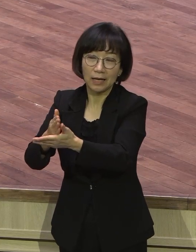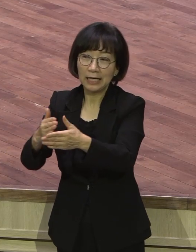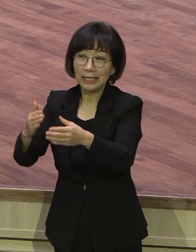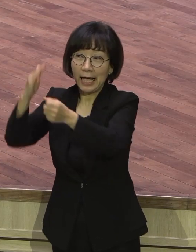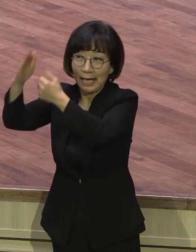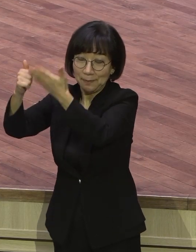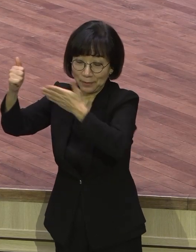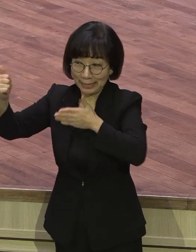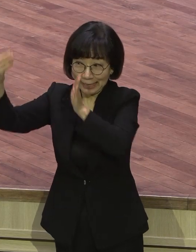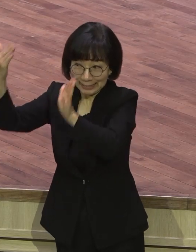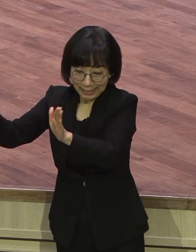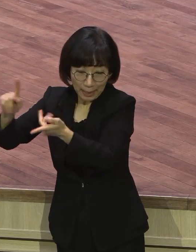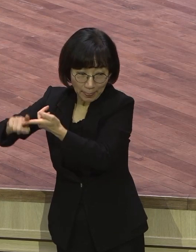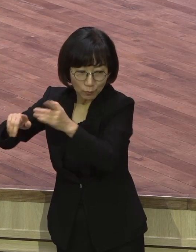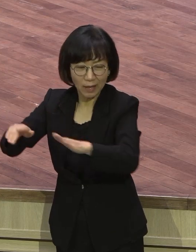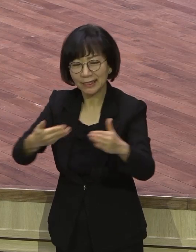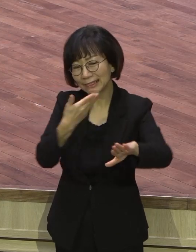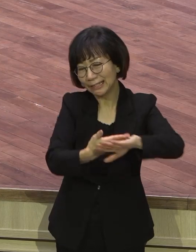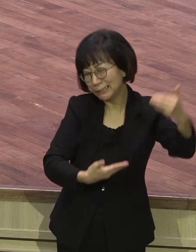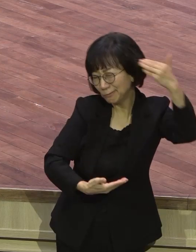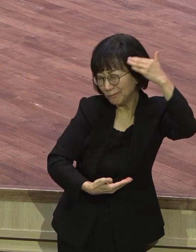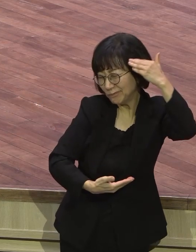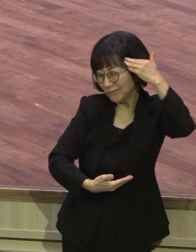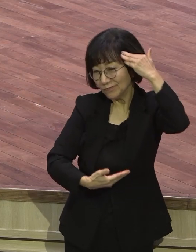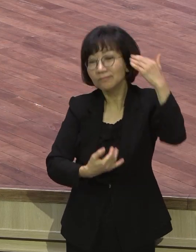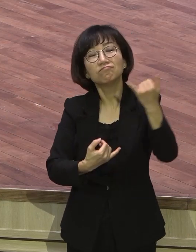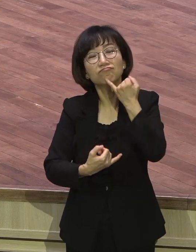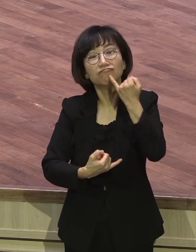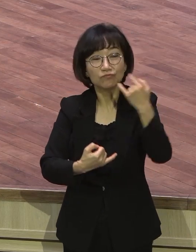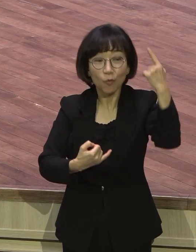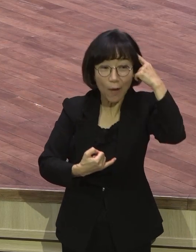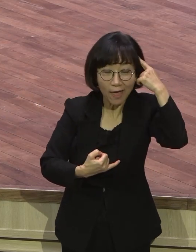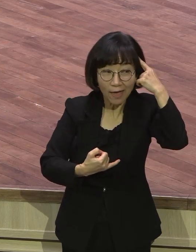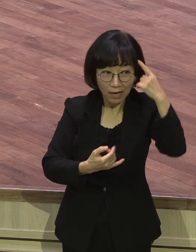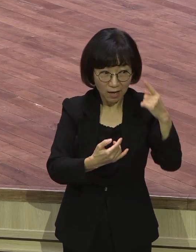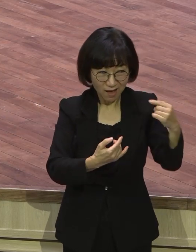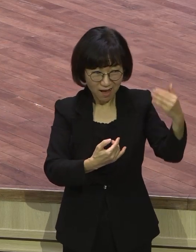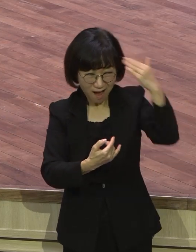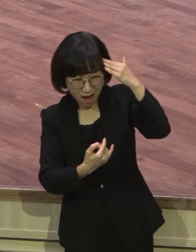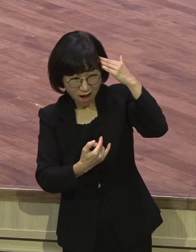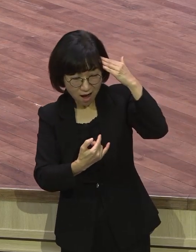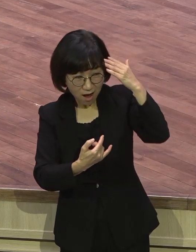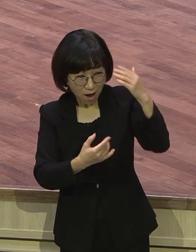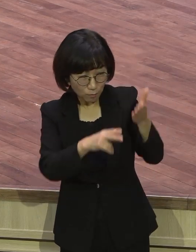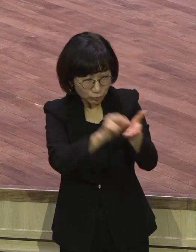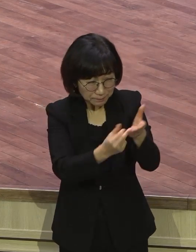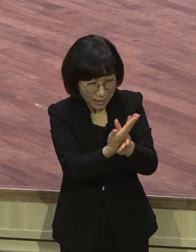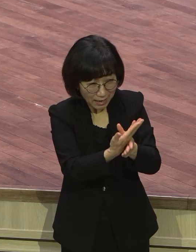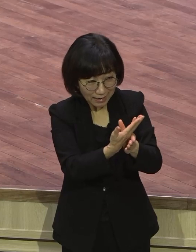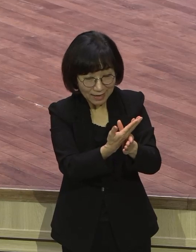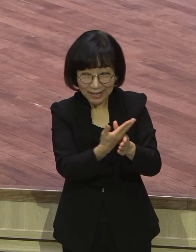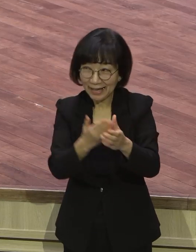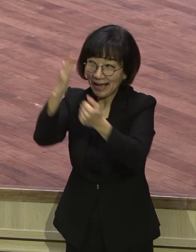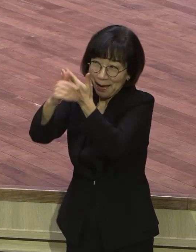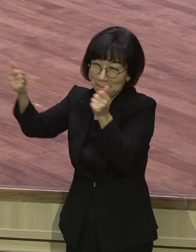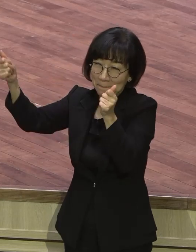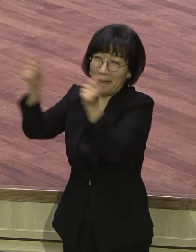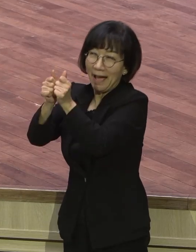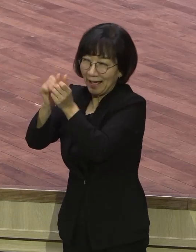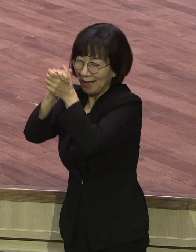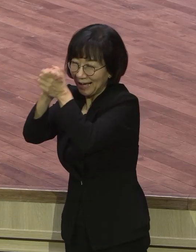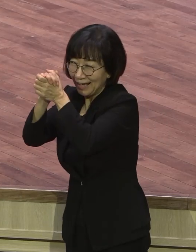무슨 말입니까 어려움이 왔을 때 기도 안 하는 사람이 있어요 너무나도 기도를 안 해요 아예 하나님을